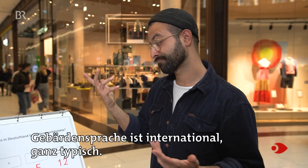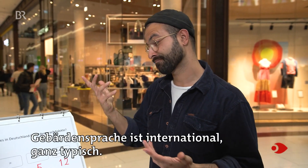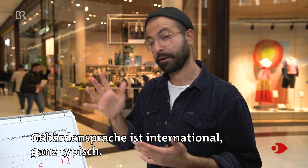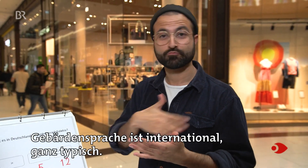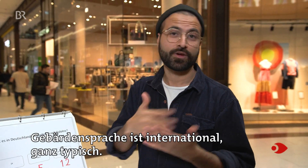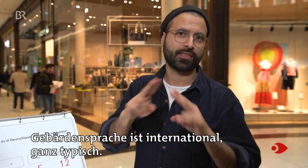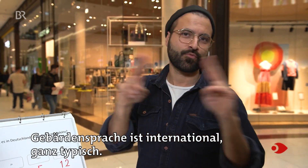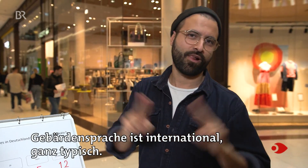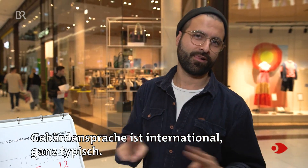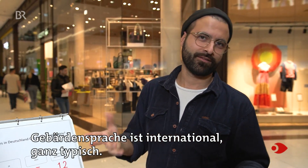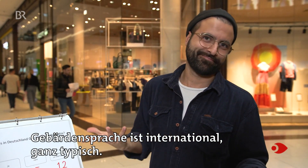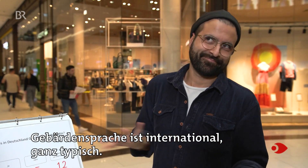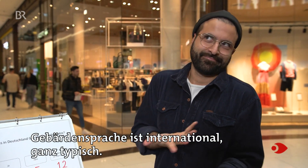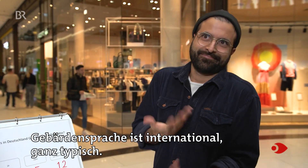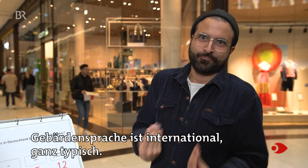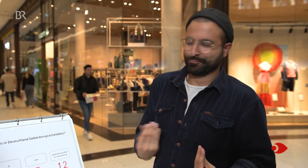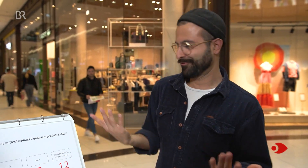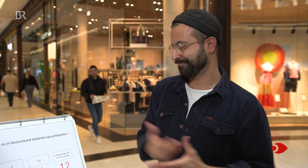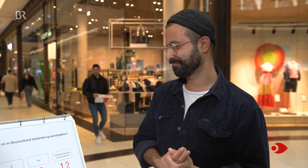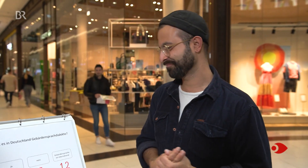Gebärdensprache ist international, ganz typisch.